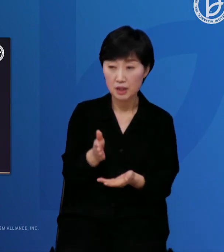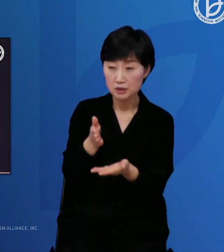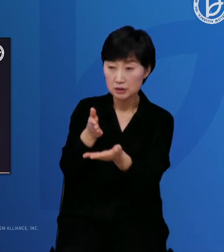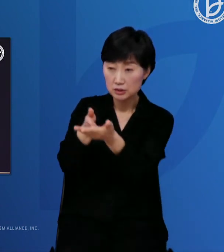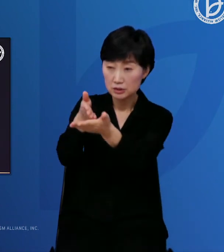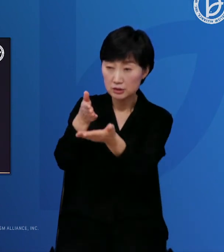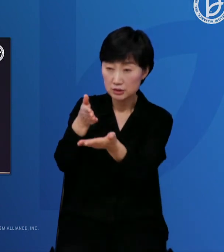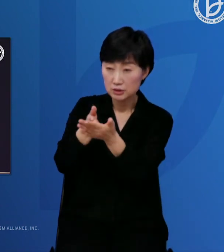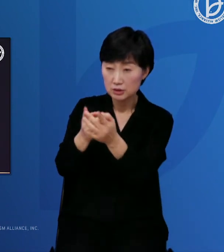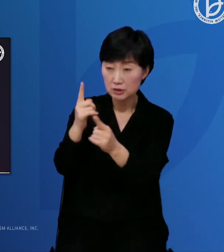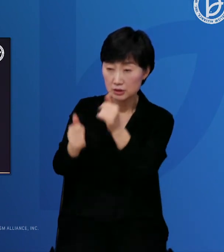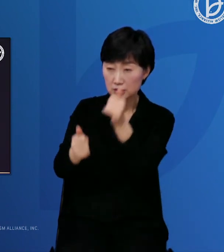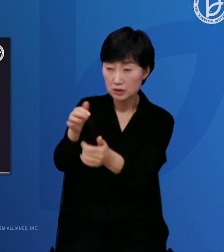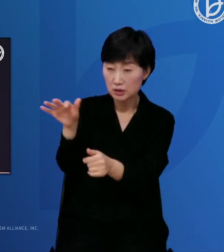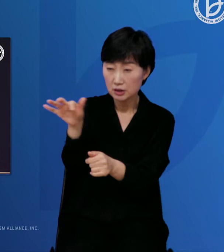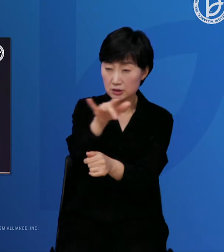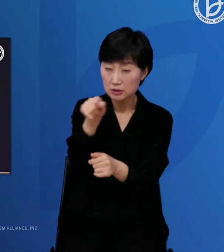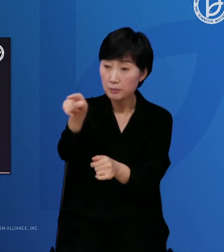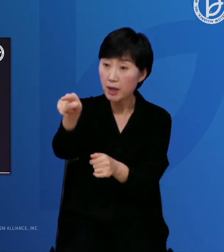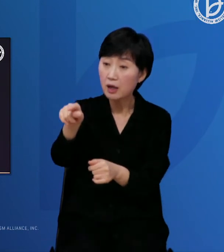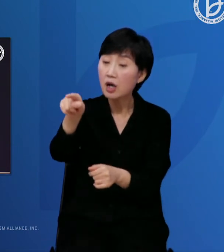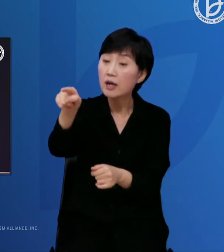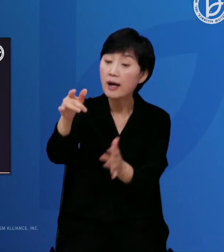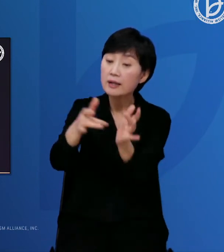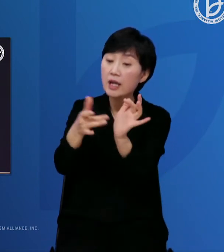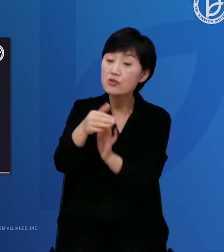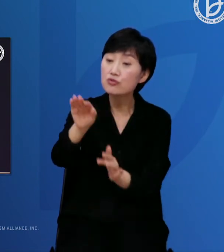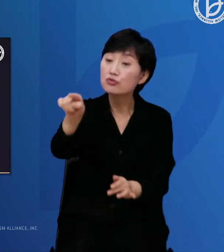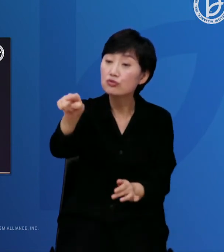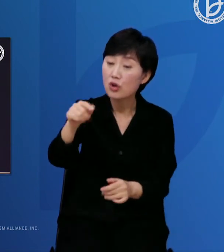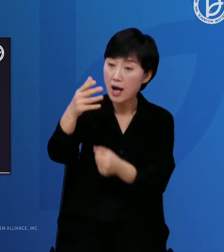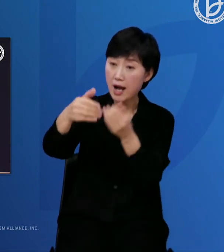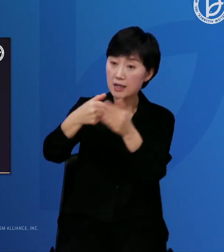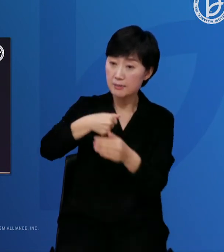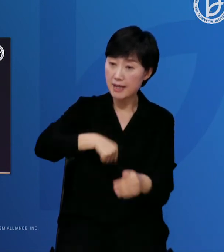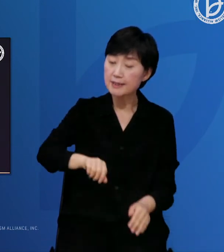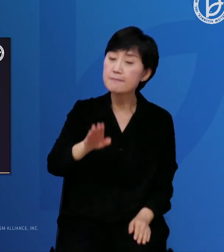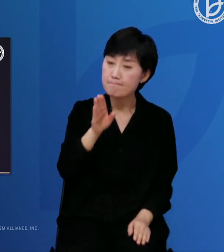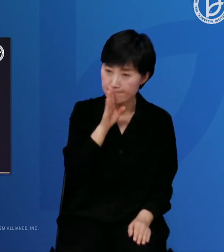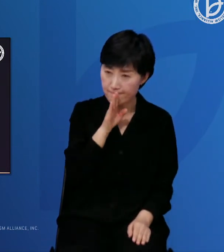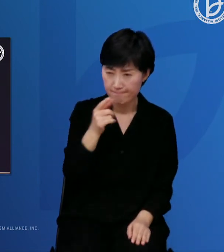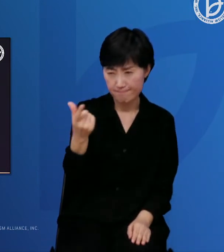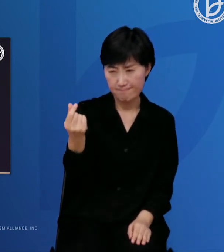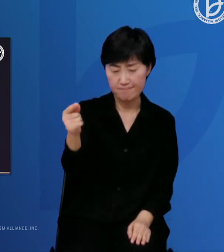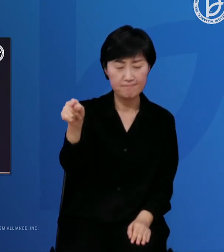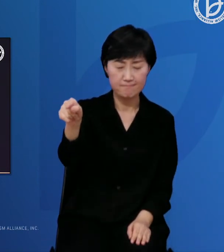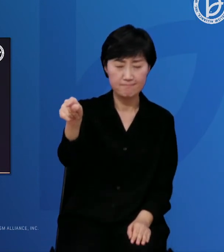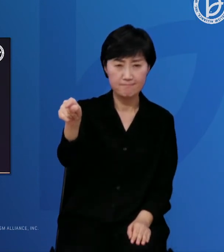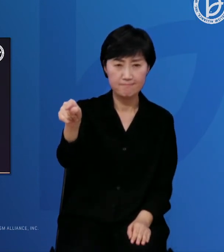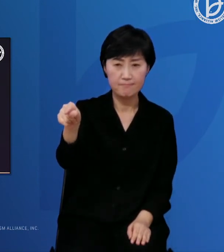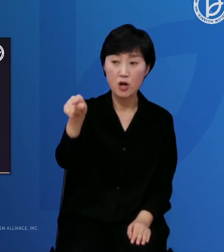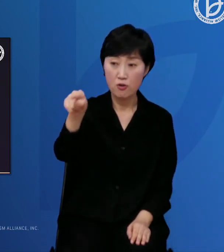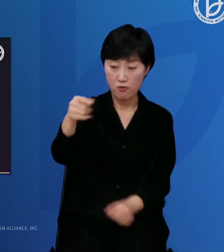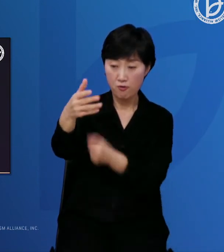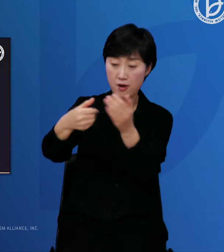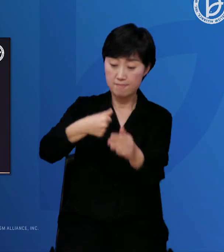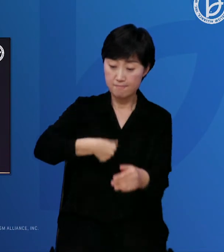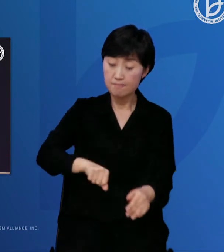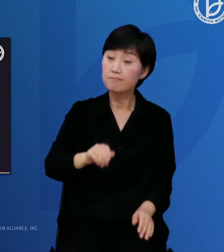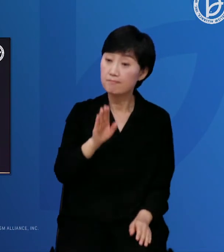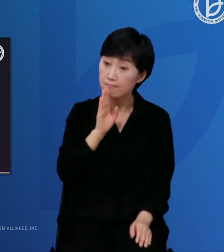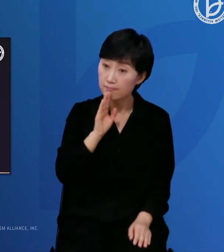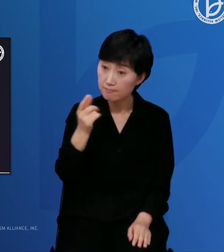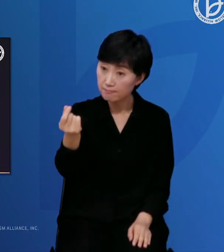뭐라고 말했냐면요. 네가 하나님의 아들 아니냐? 이렇게 나왔어요. 그렇죠? And with every ensuing test, he asks, if 네가 you 하나님의 are the Son of 아들이거든.